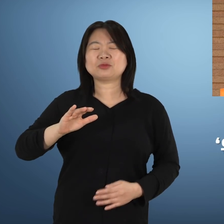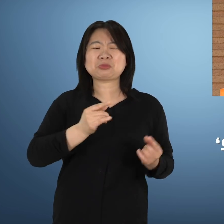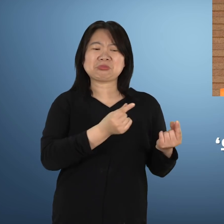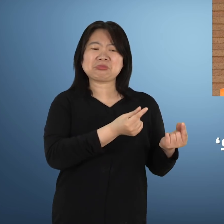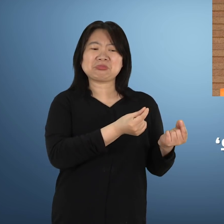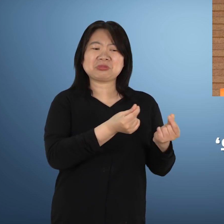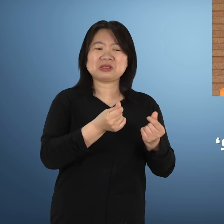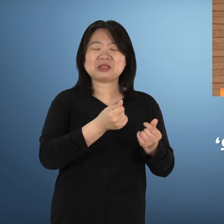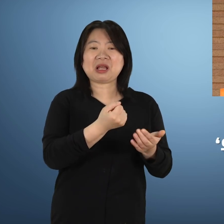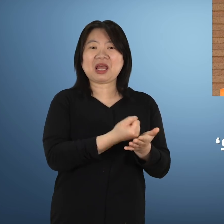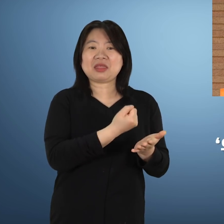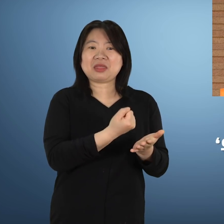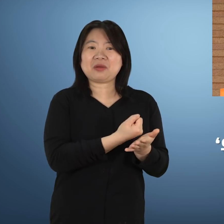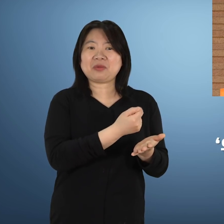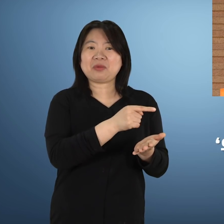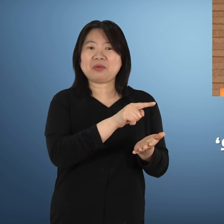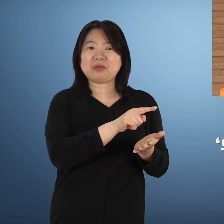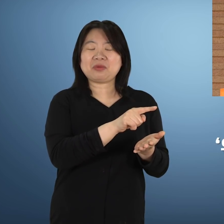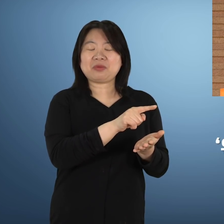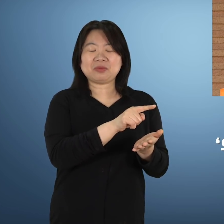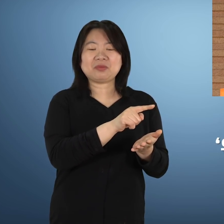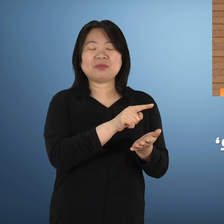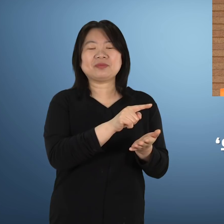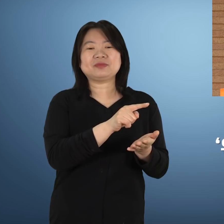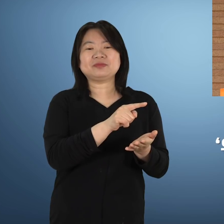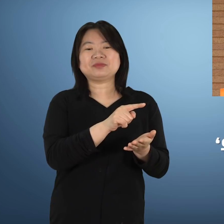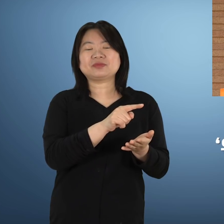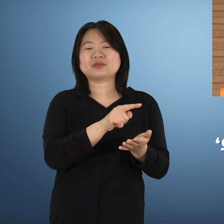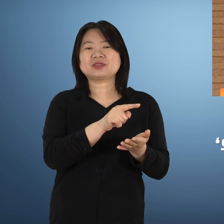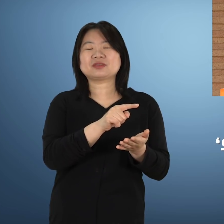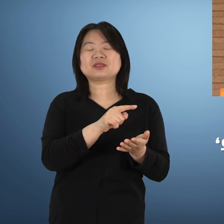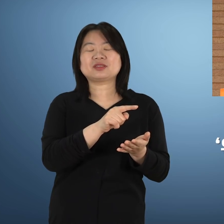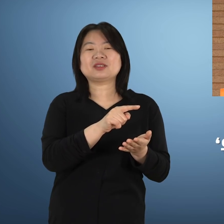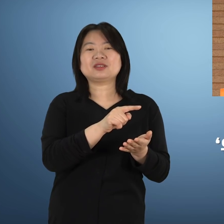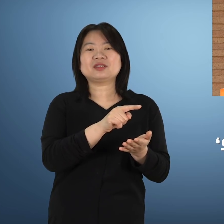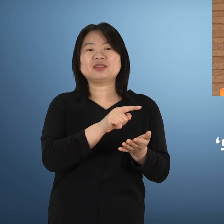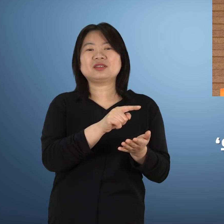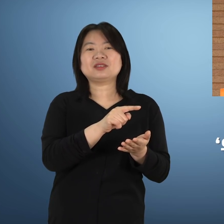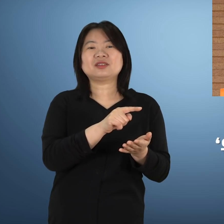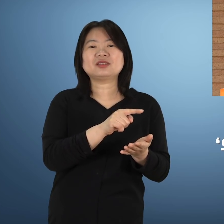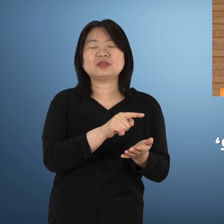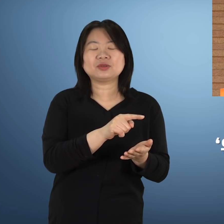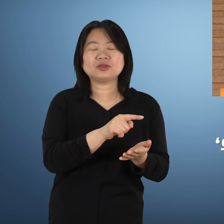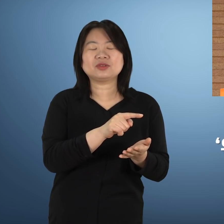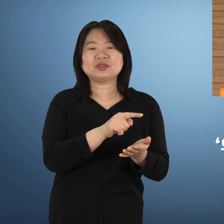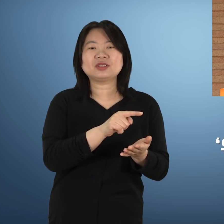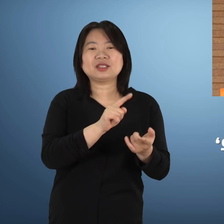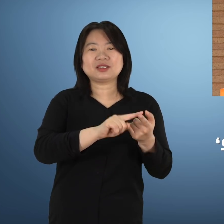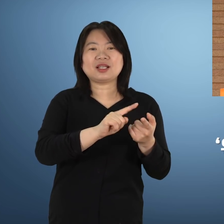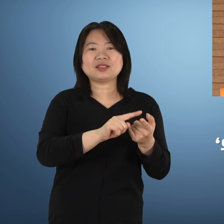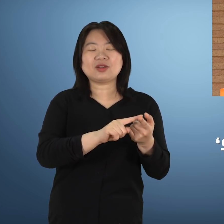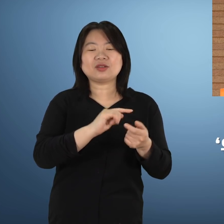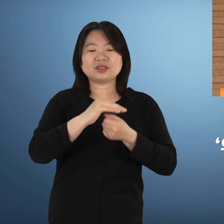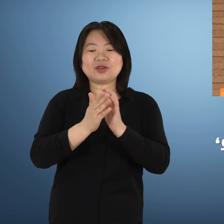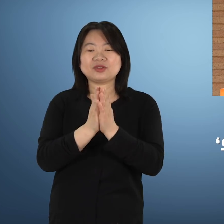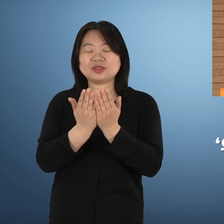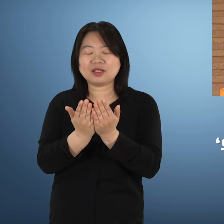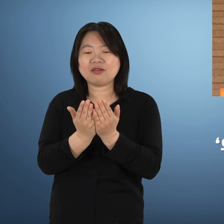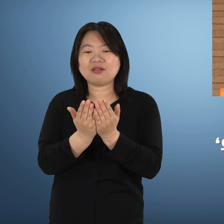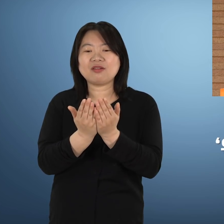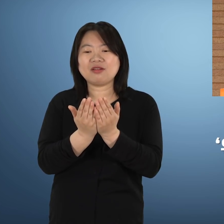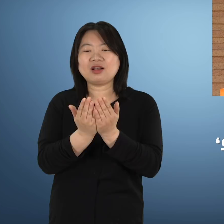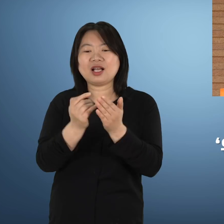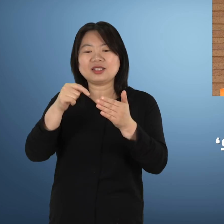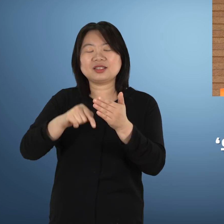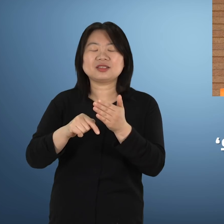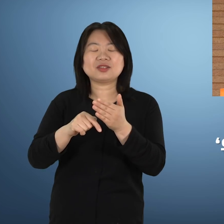것을 성경상의 몇 가지 신뢰를 통해서 밝히더군요. 그냥 한번 소개를 좀